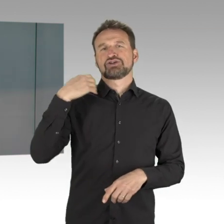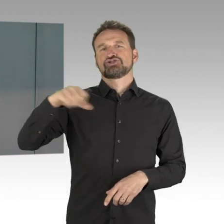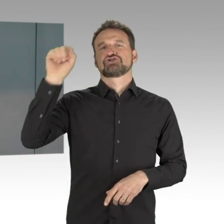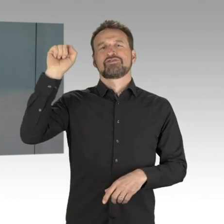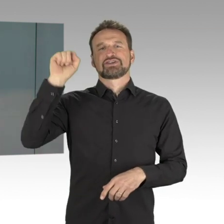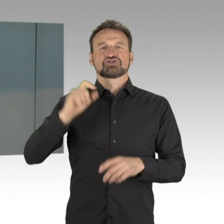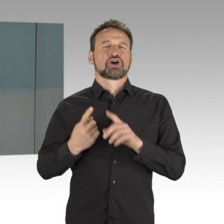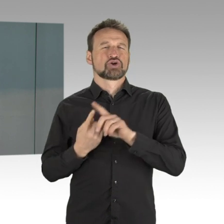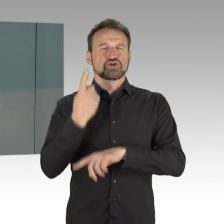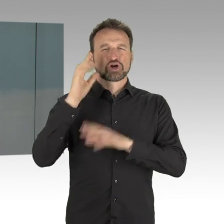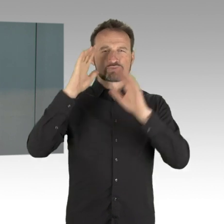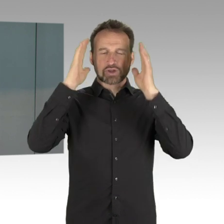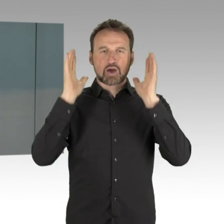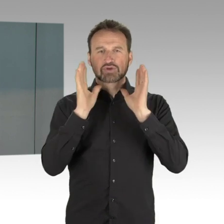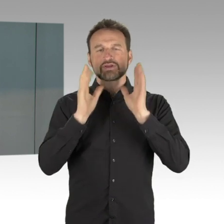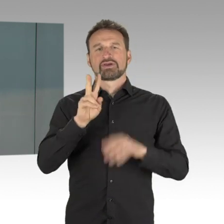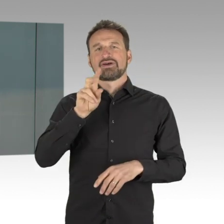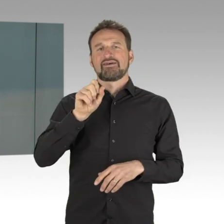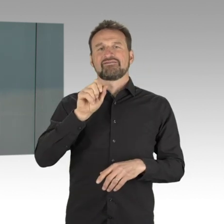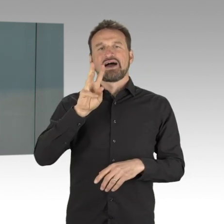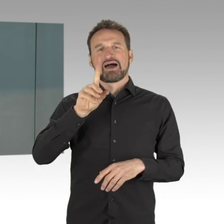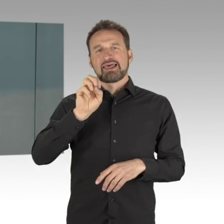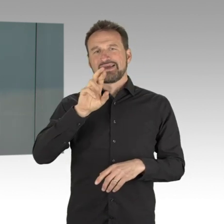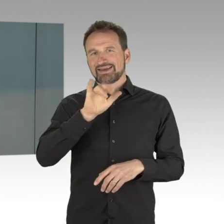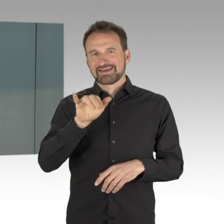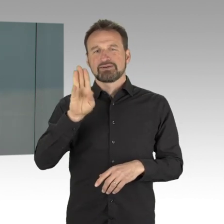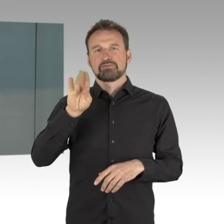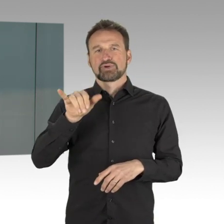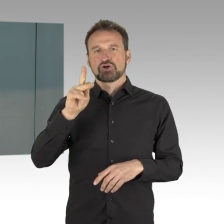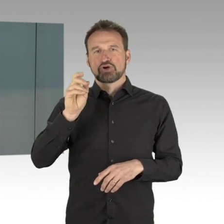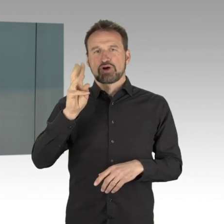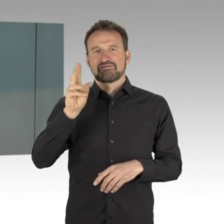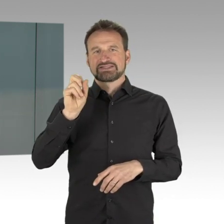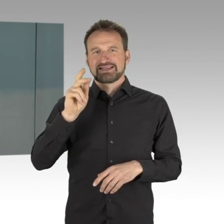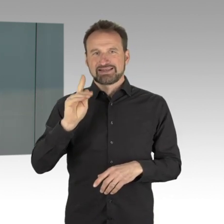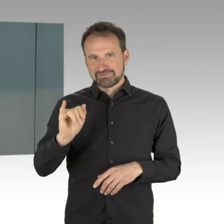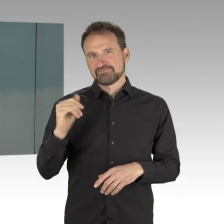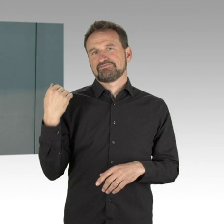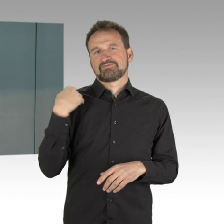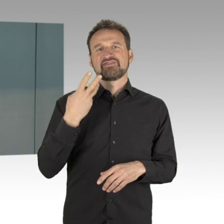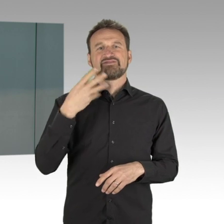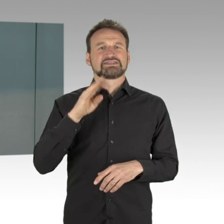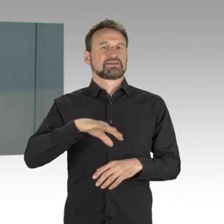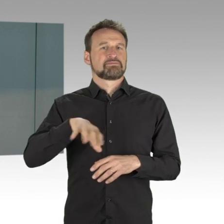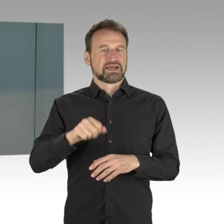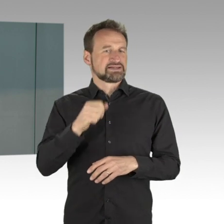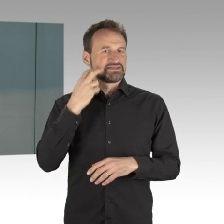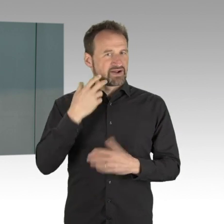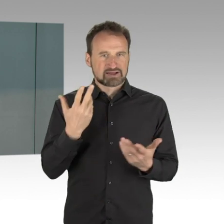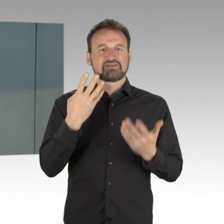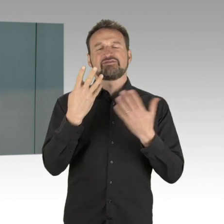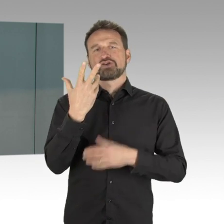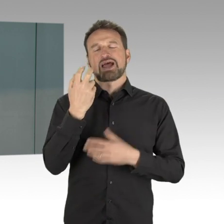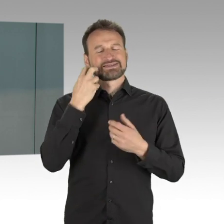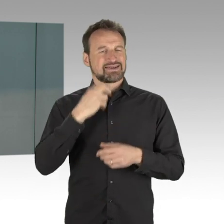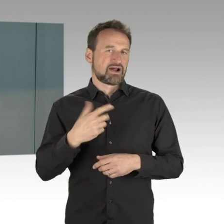Kosmonaut Valeri Bukowski am 27. März im Alter von 84 Jahren gestorben ist. Valeri Bukowski